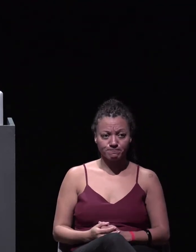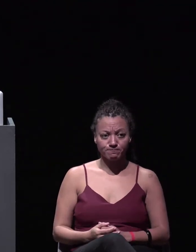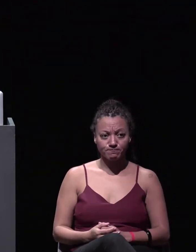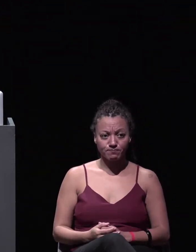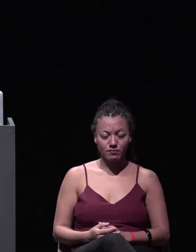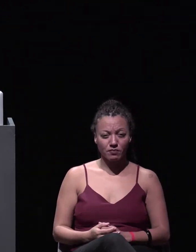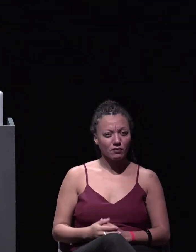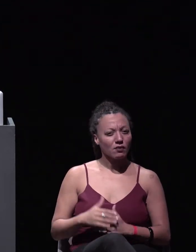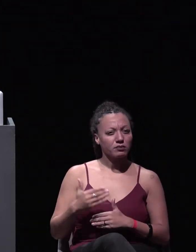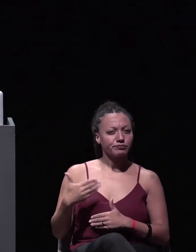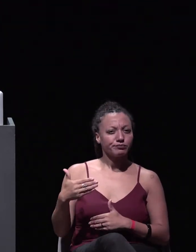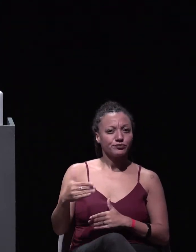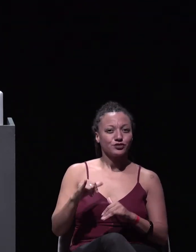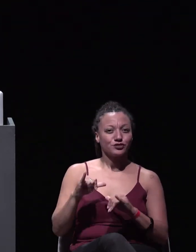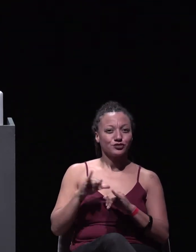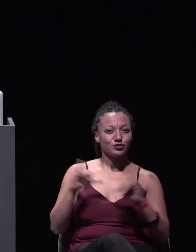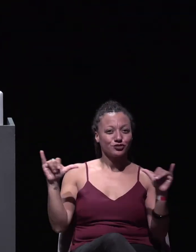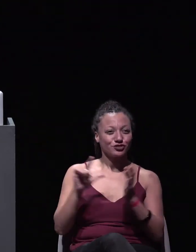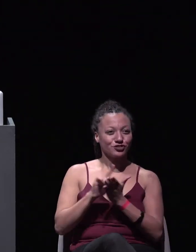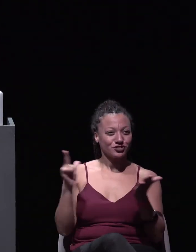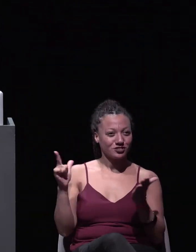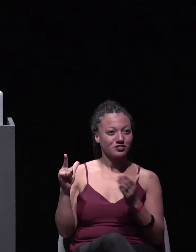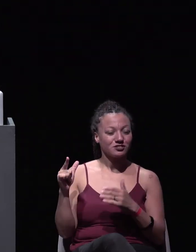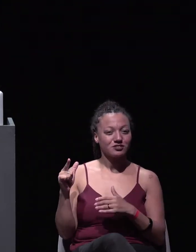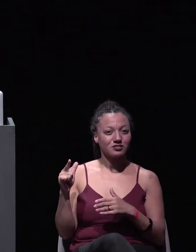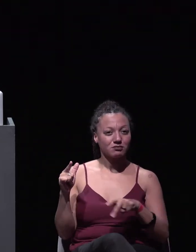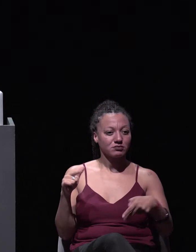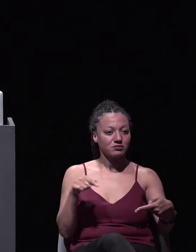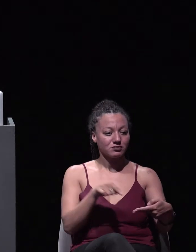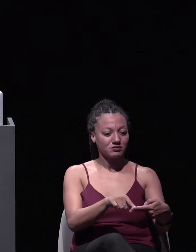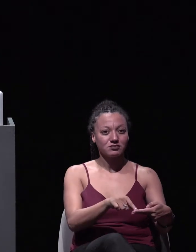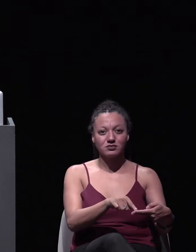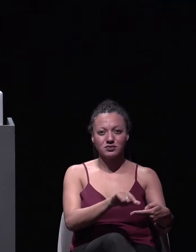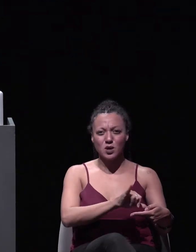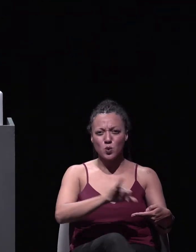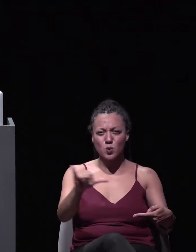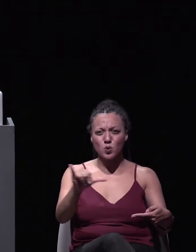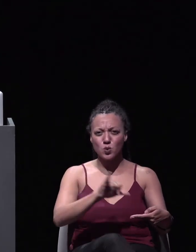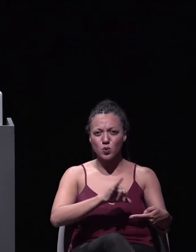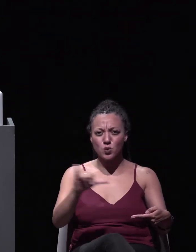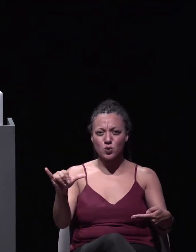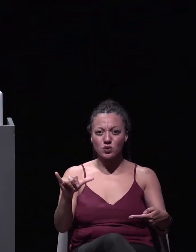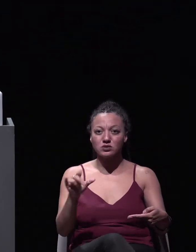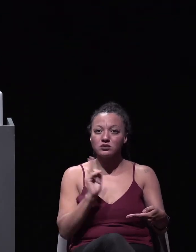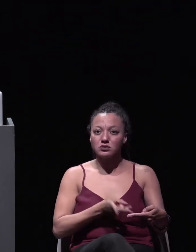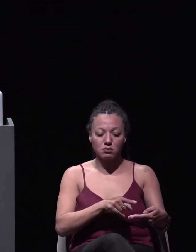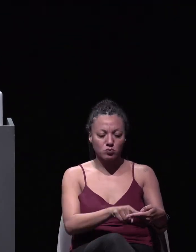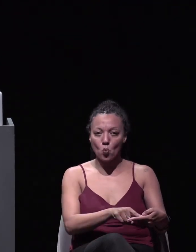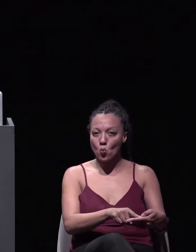eram publicadas sobre um linchamento, era produto sempre de anônimos.